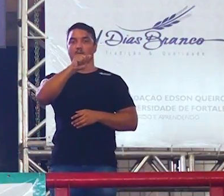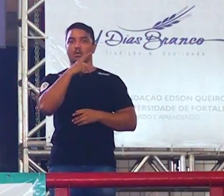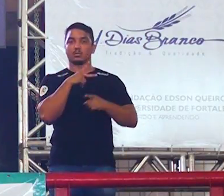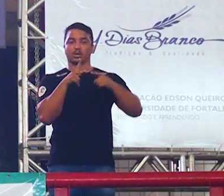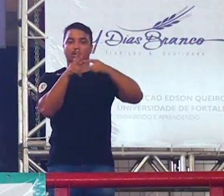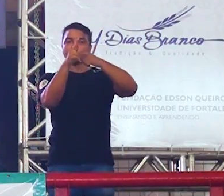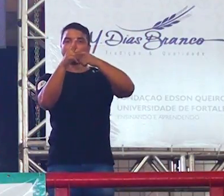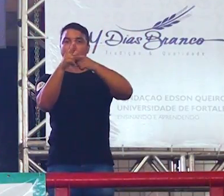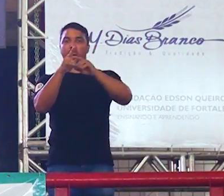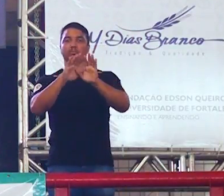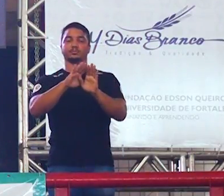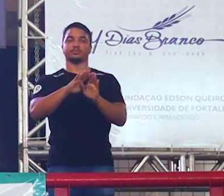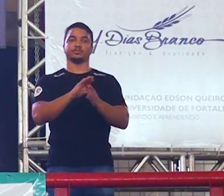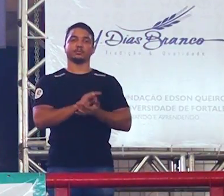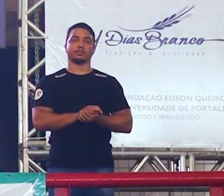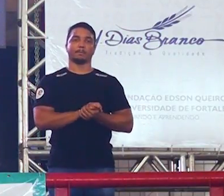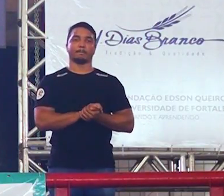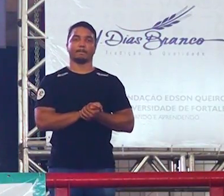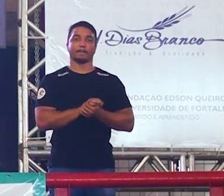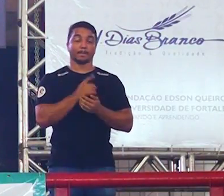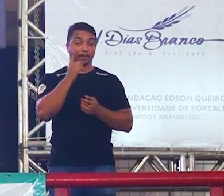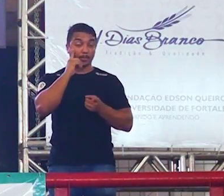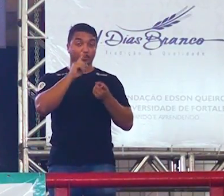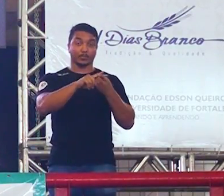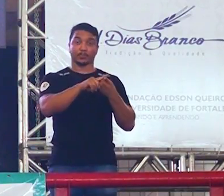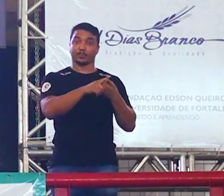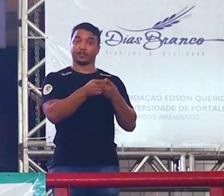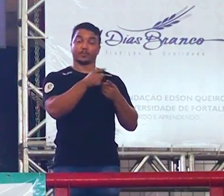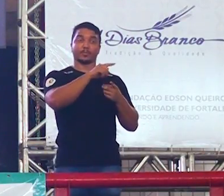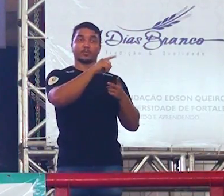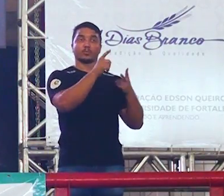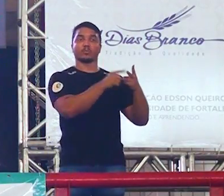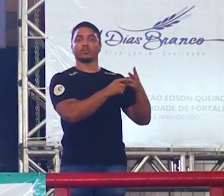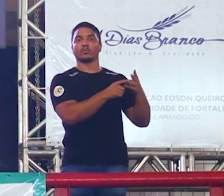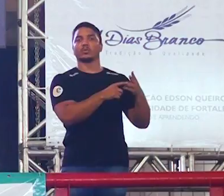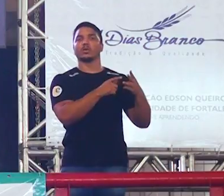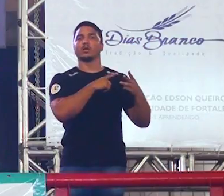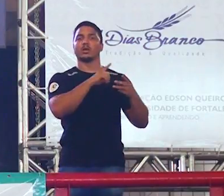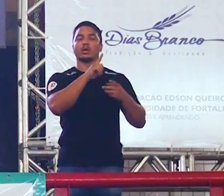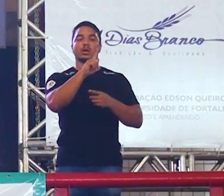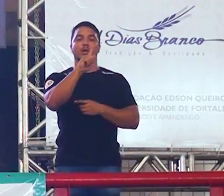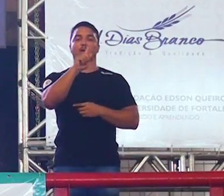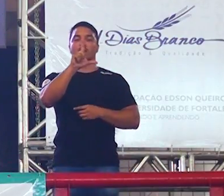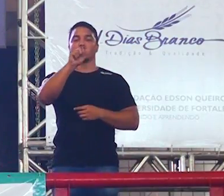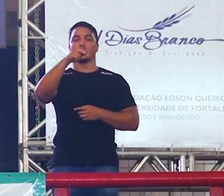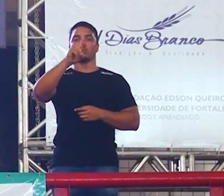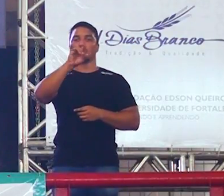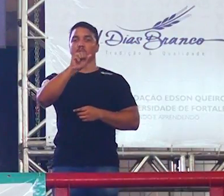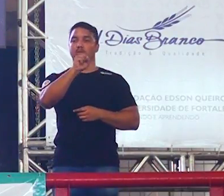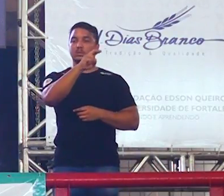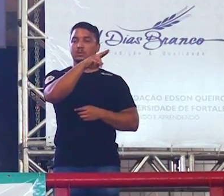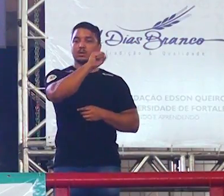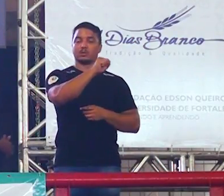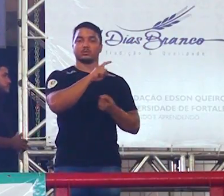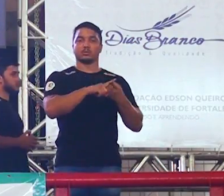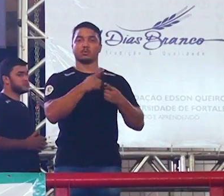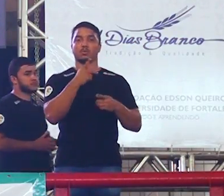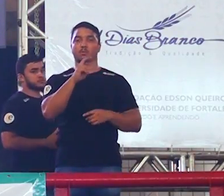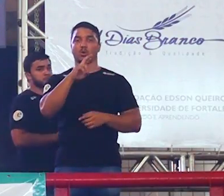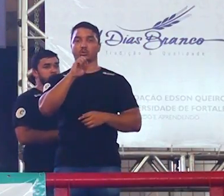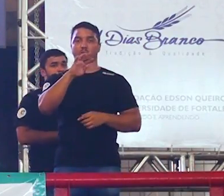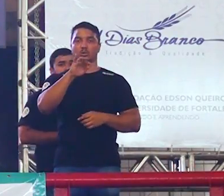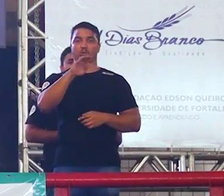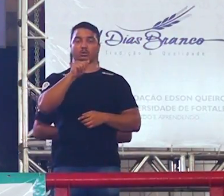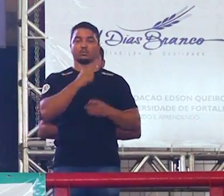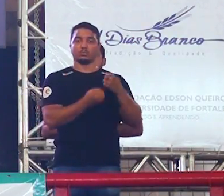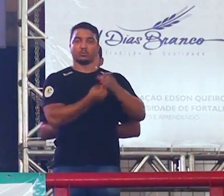vou mostrar sobre isso. Depois nós temos quem? Nós temos as glândulas seminais e a próstata, que vai produzir o